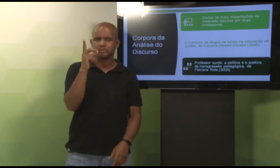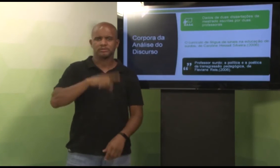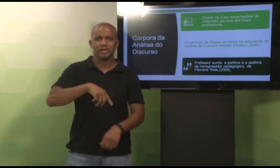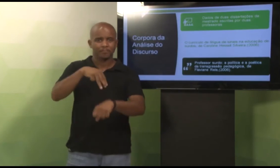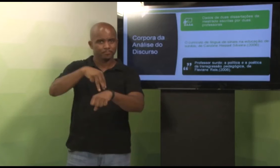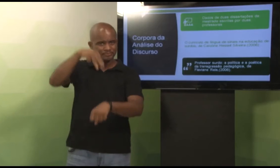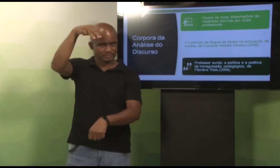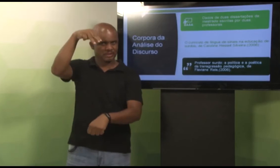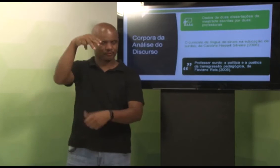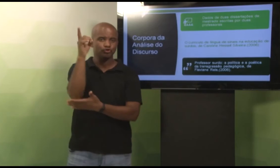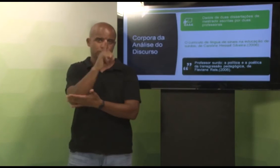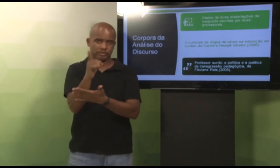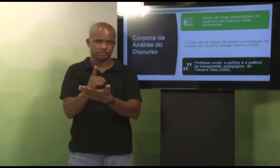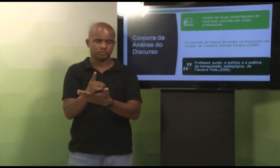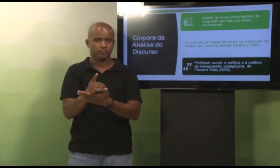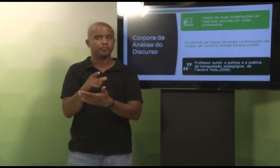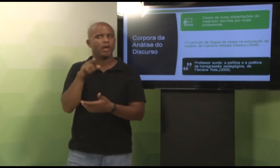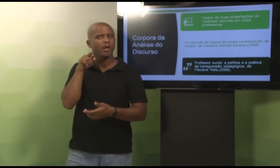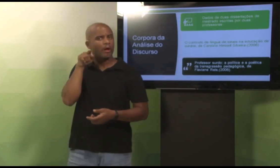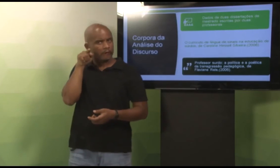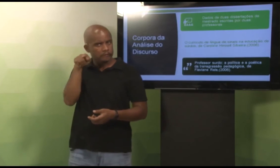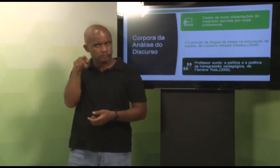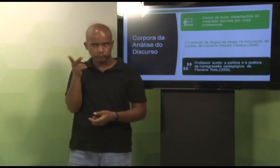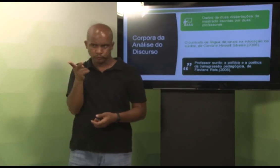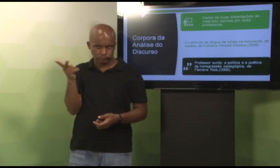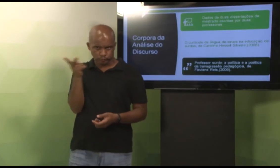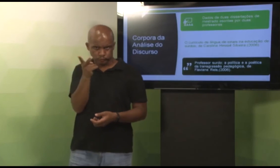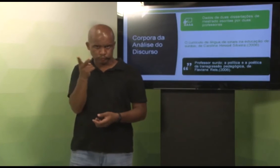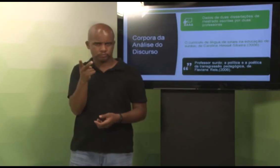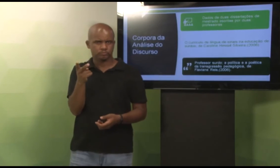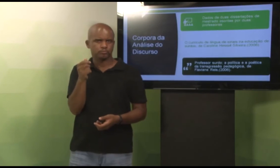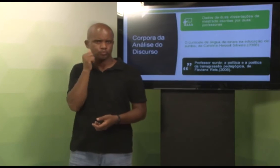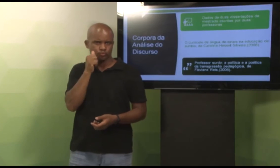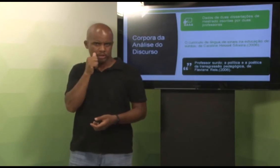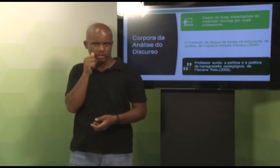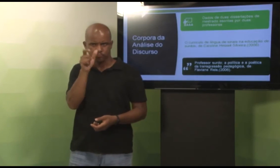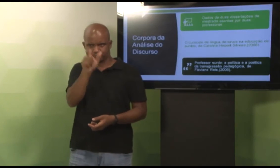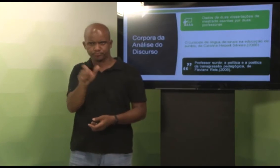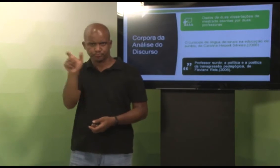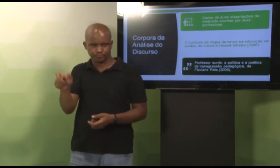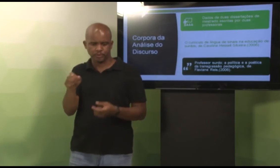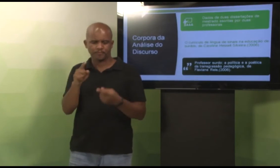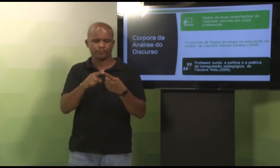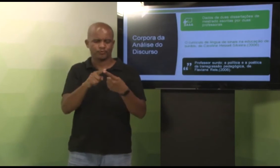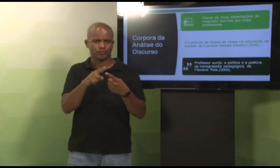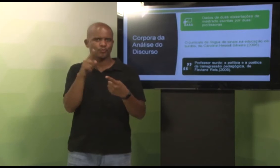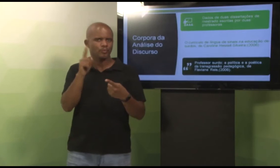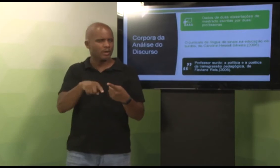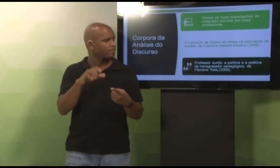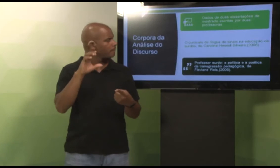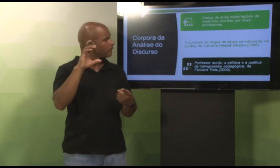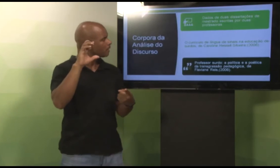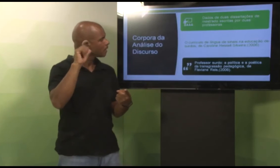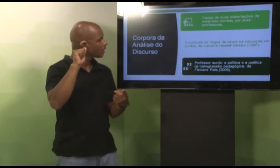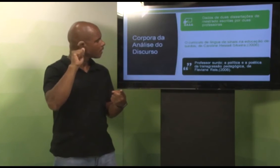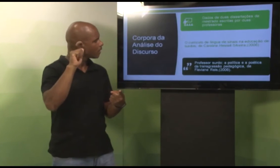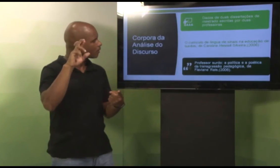no surdo. Então, descobrimos duas dissertações de mestrado de